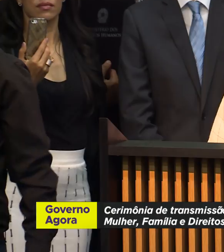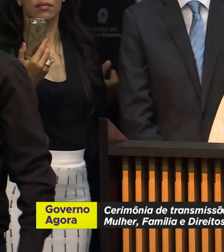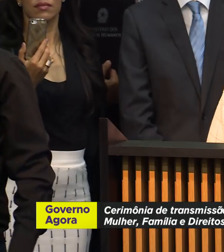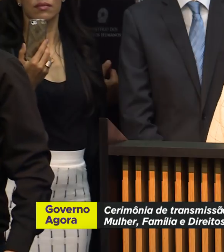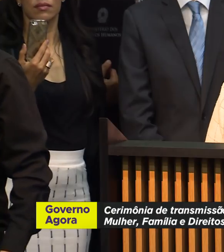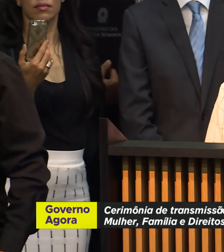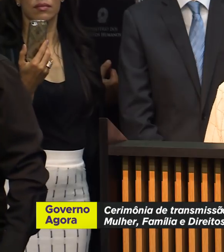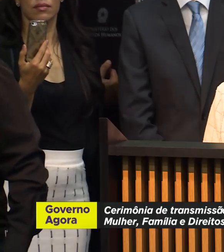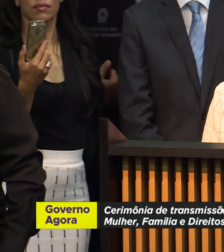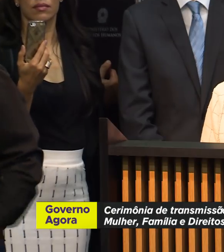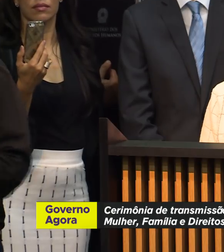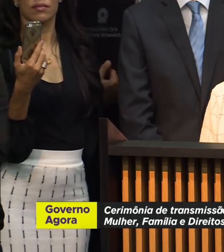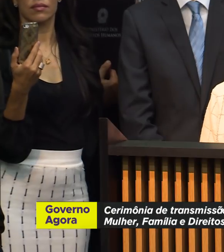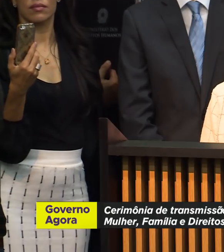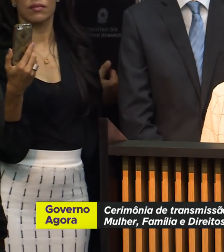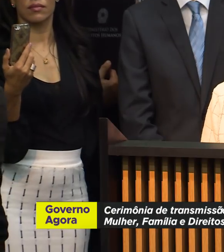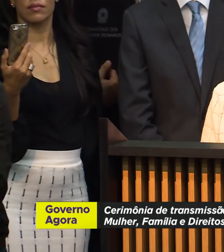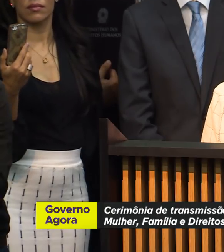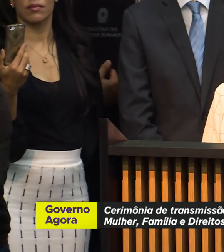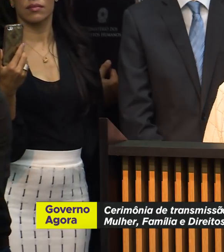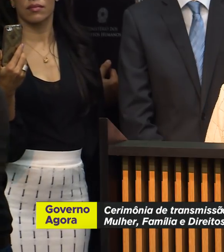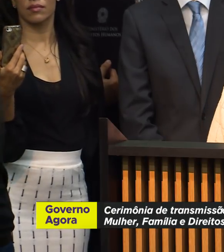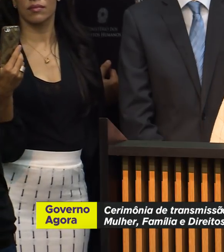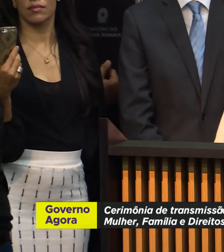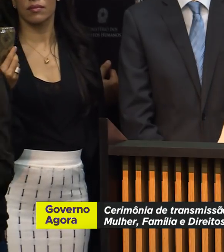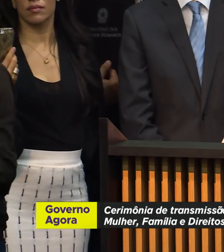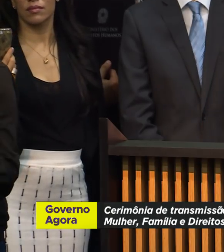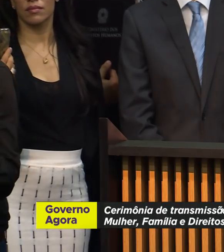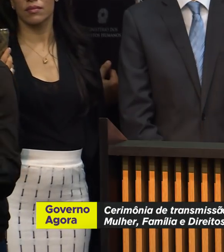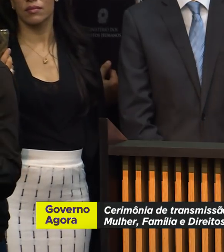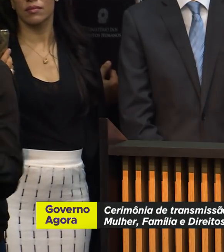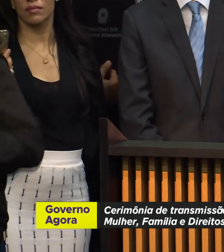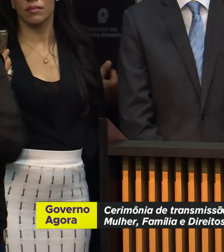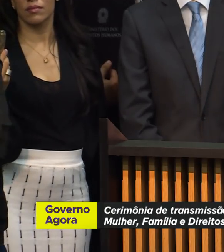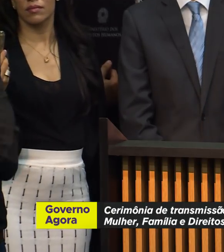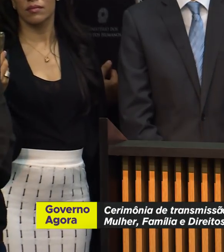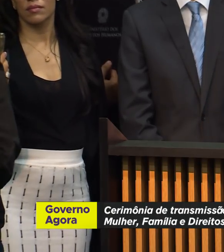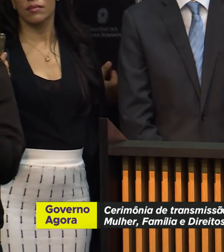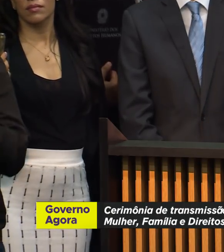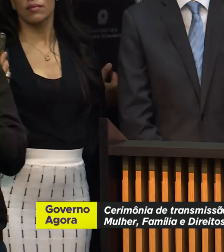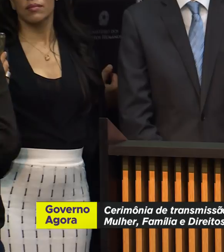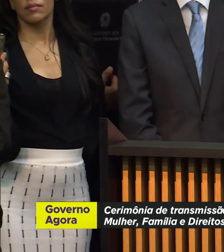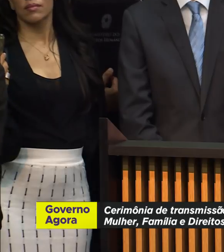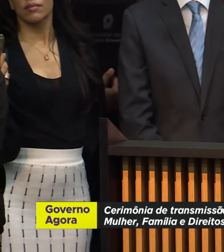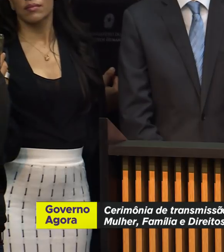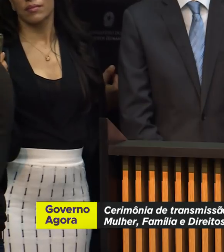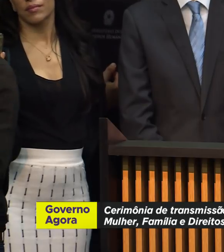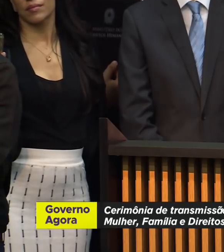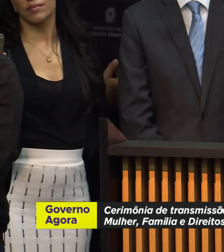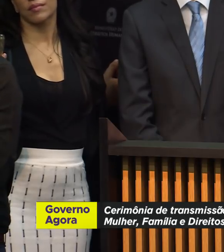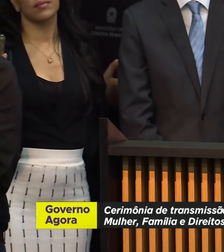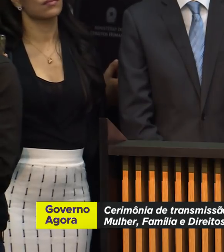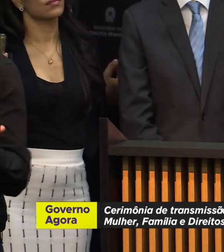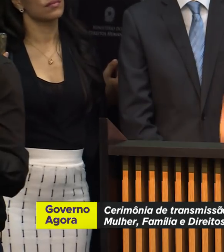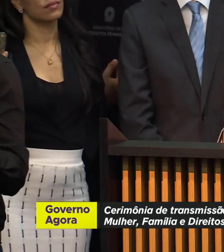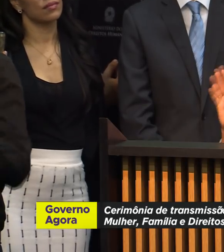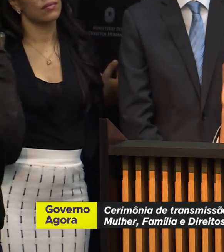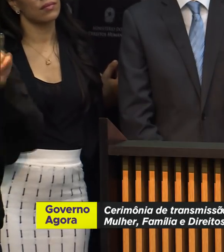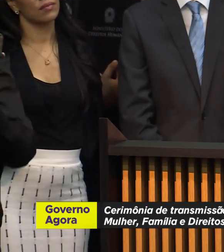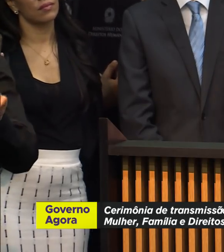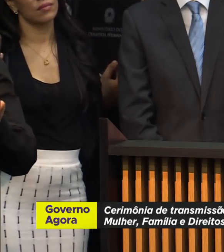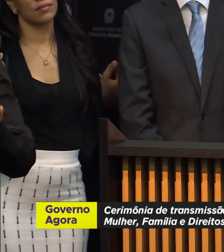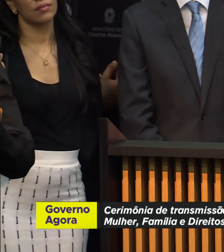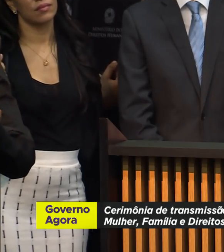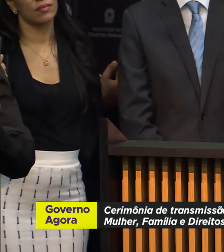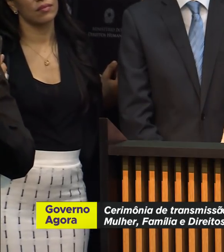indígenas estão pedindo socorro no Brasil. As crianças indígenas estão pedindo socorro. Quebramos o tabu. E vou dizer